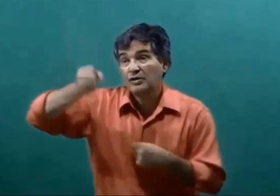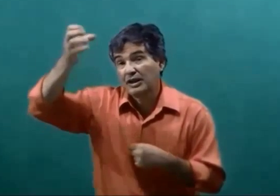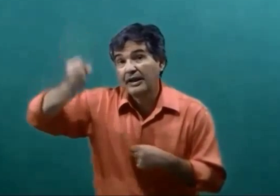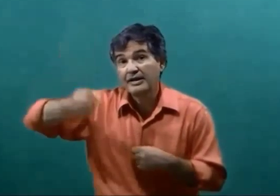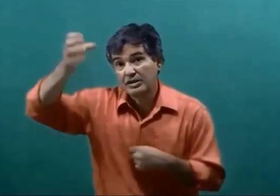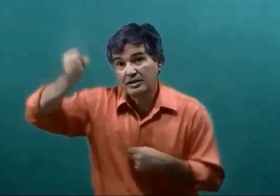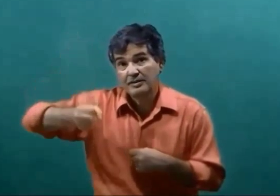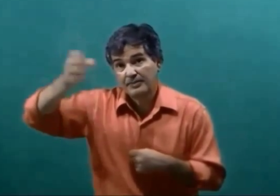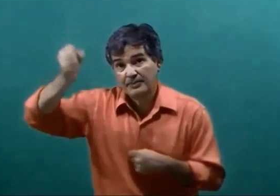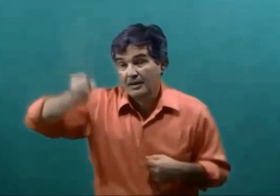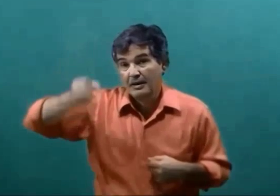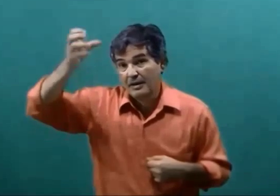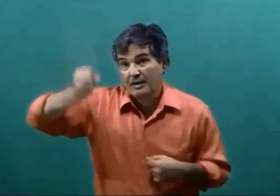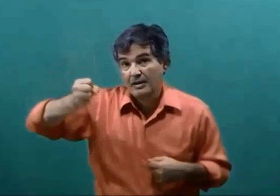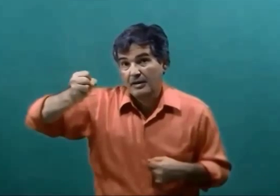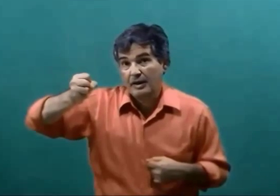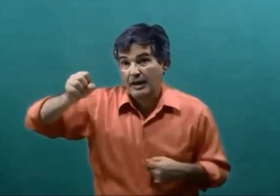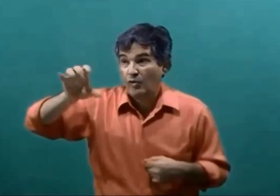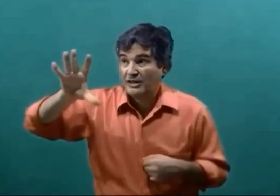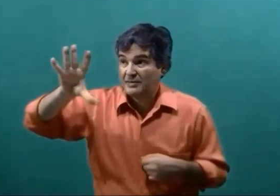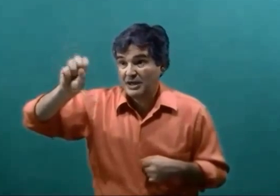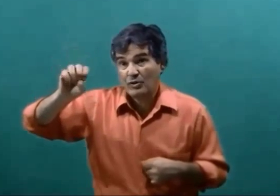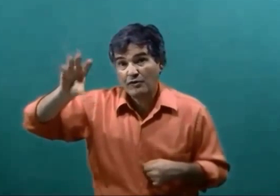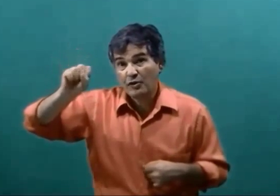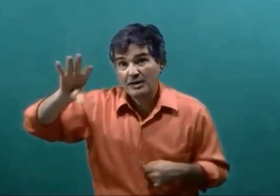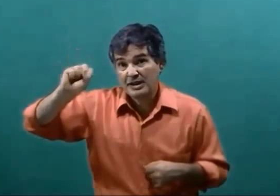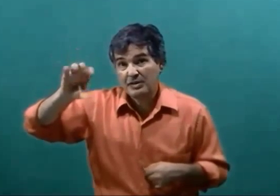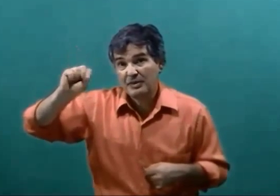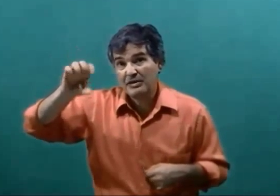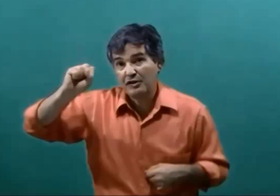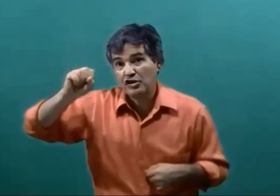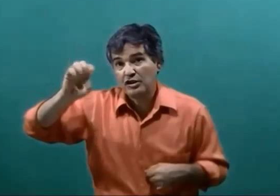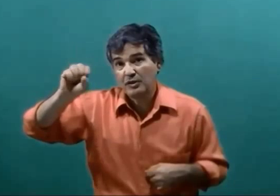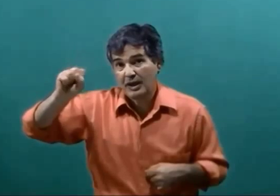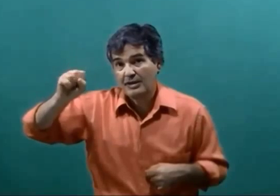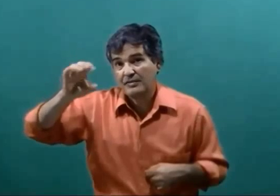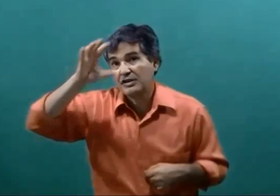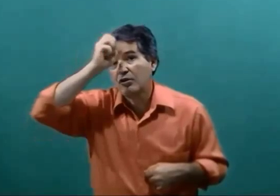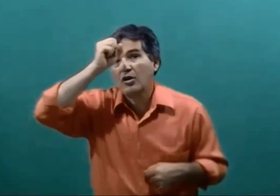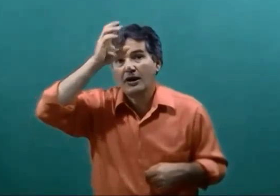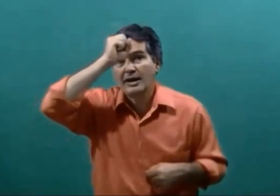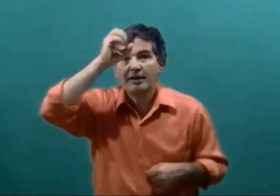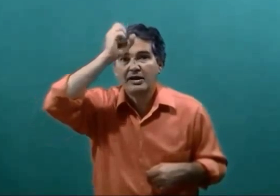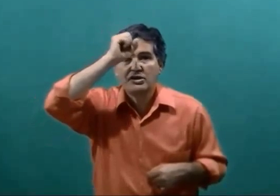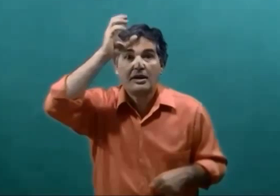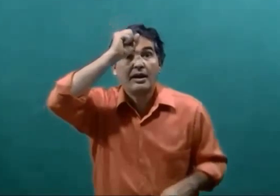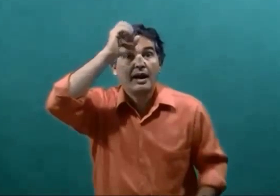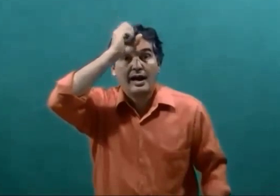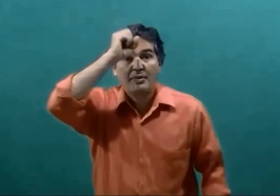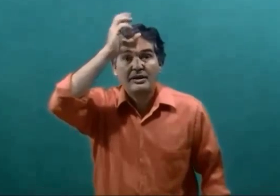de leite. Com essa mesma configuração, abrindo e fechando em S, você coloca na testa,